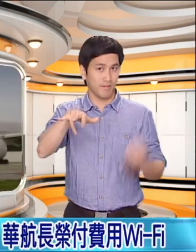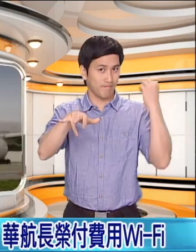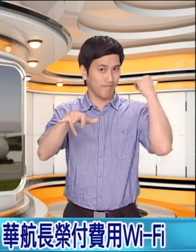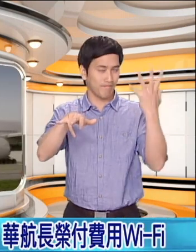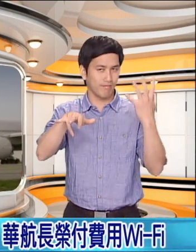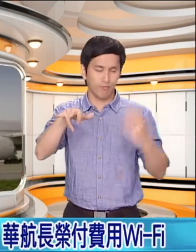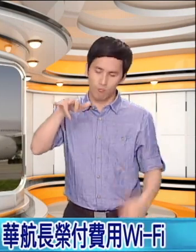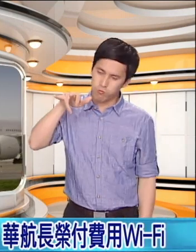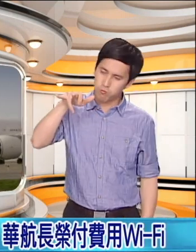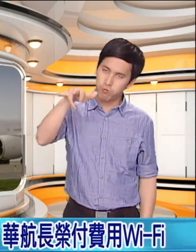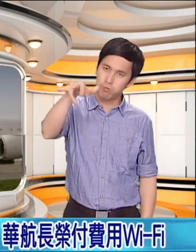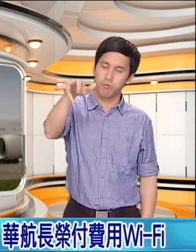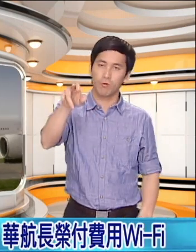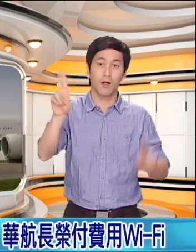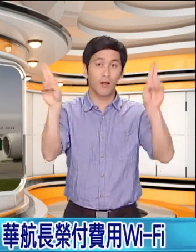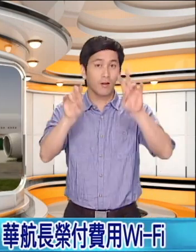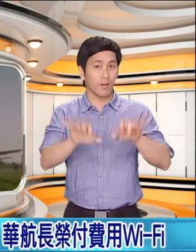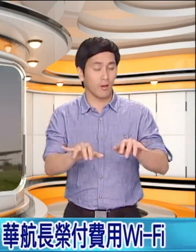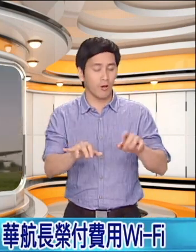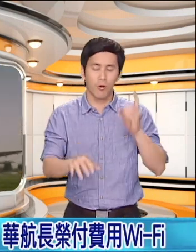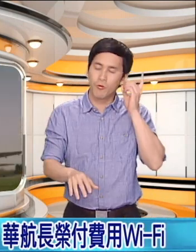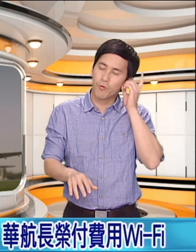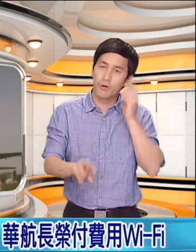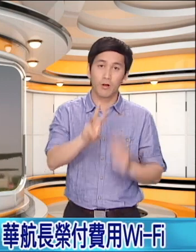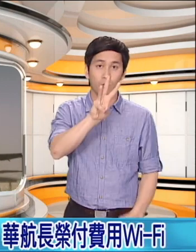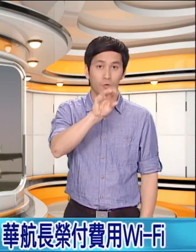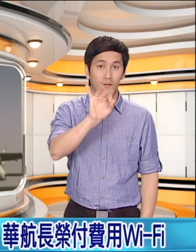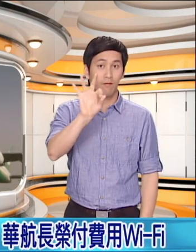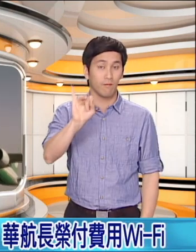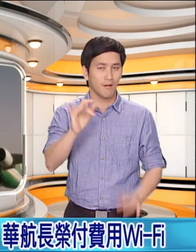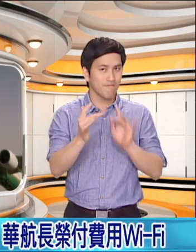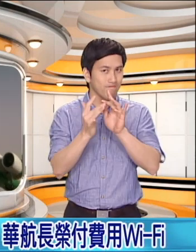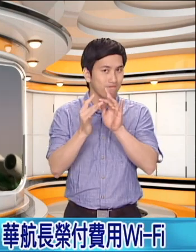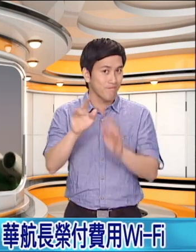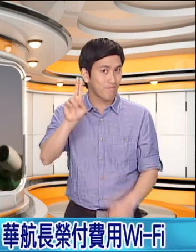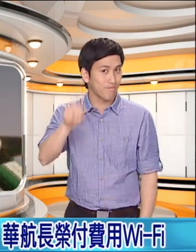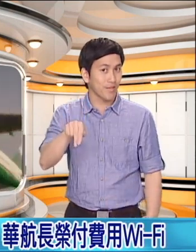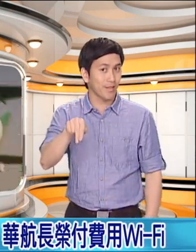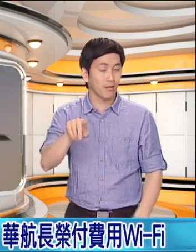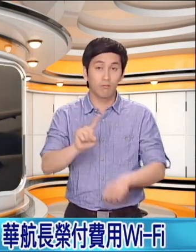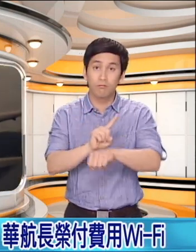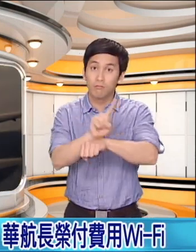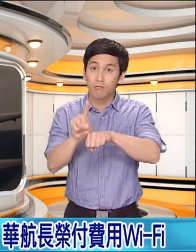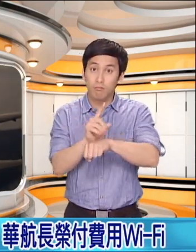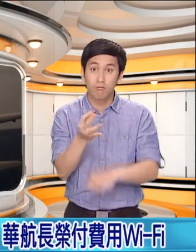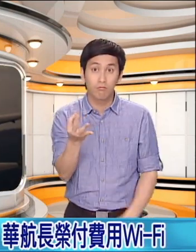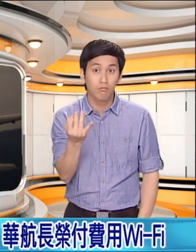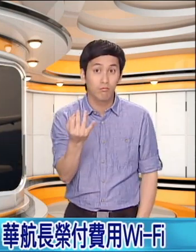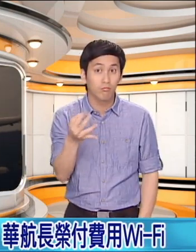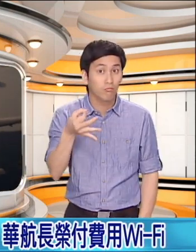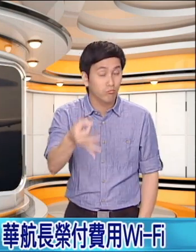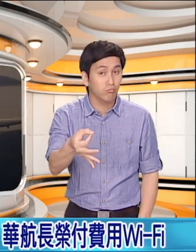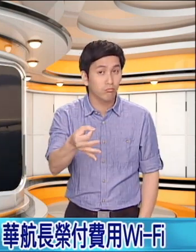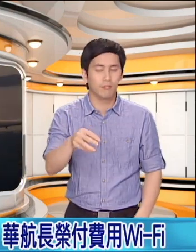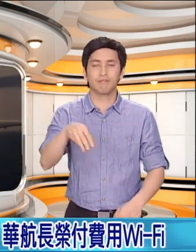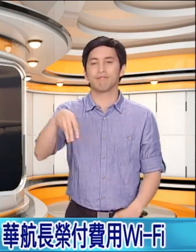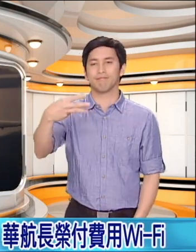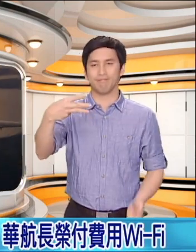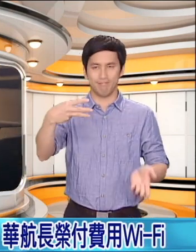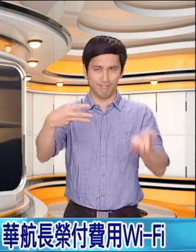机，以后在高空上要使用手机或电脑，可以付费使用 WiFi， 每个小时大约300元起跳。